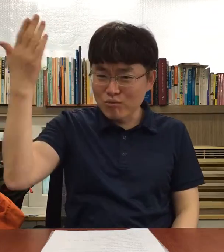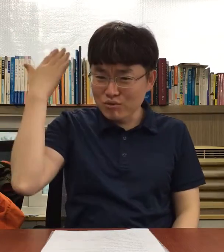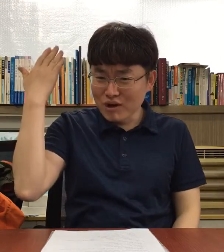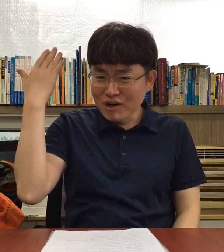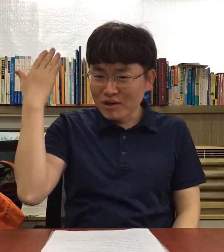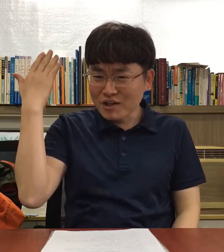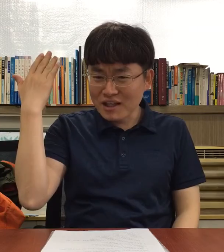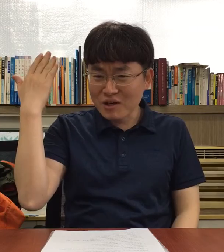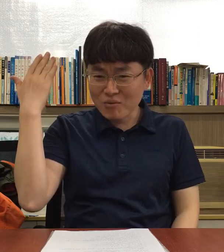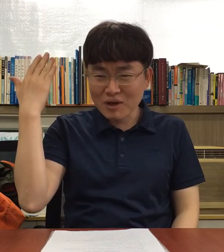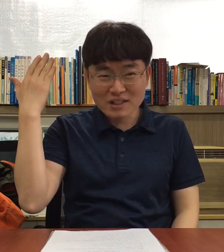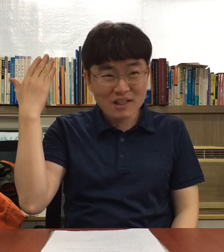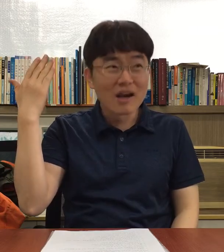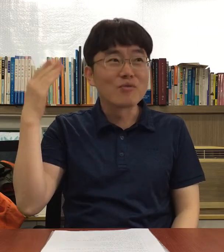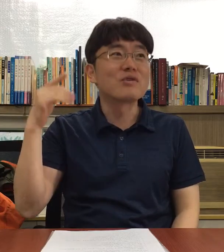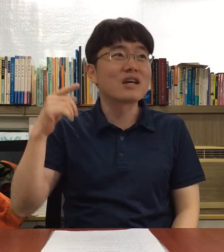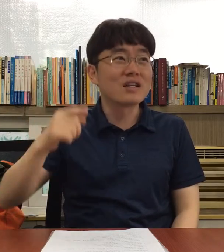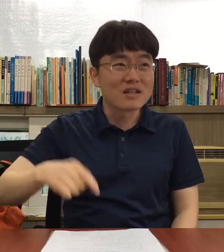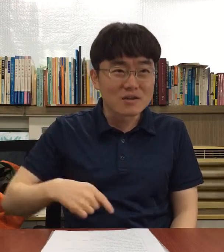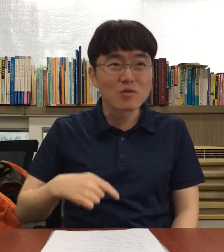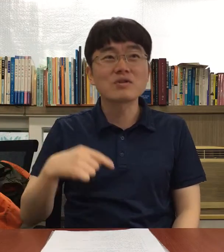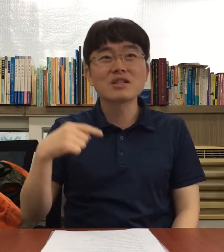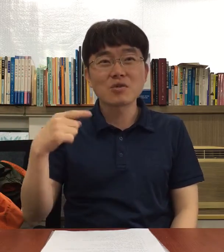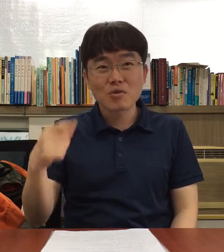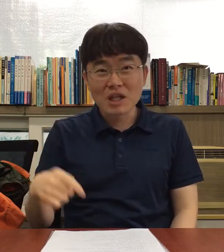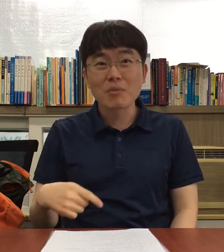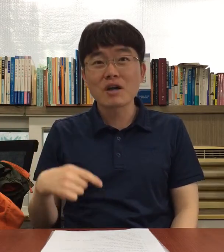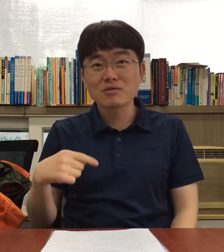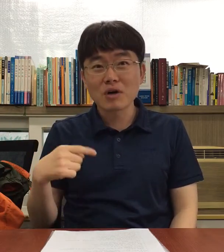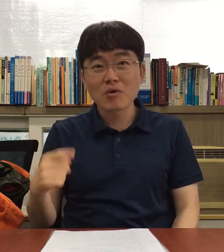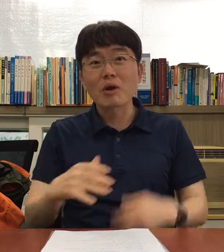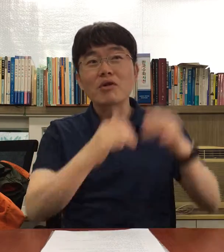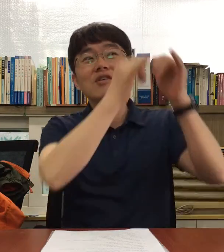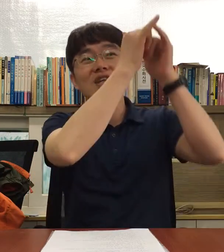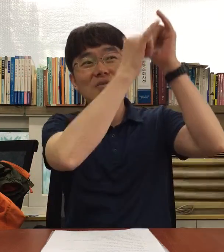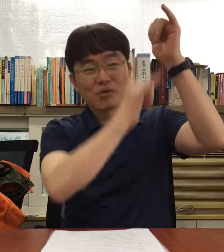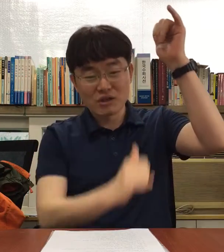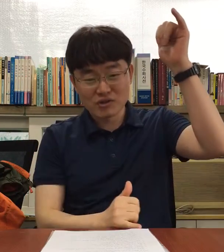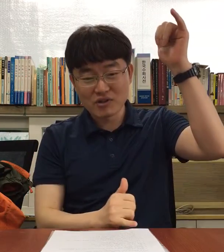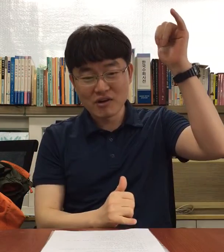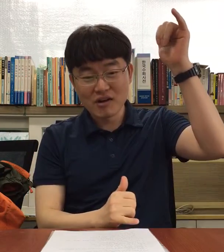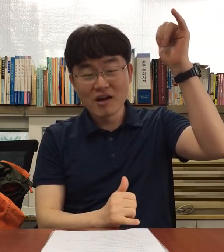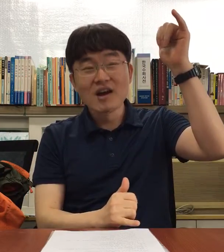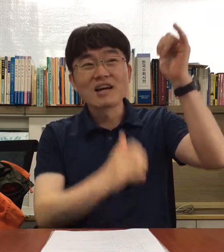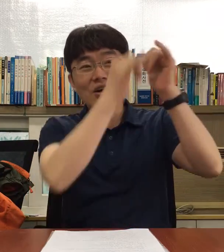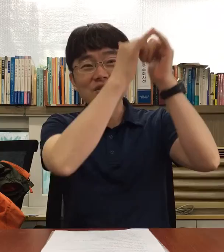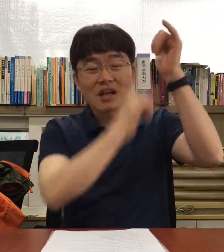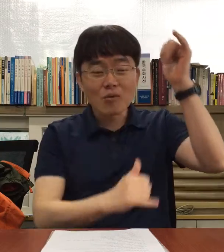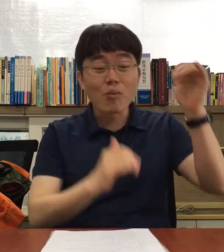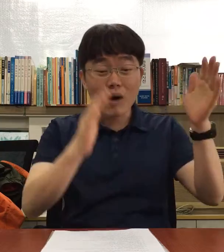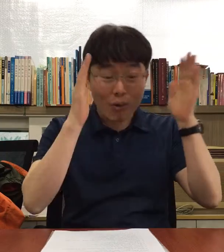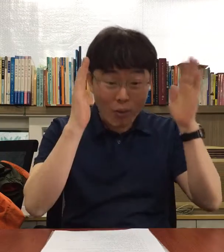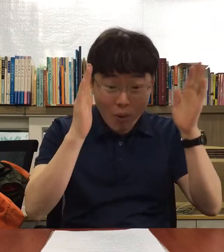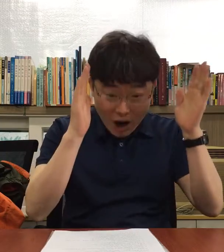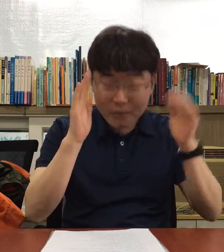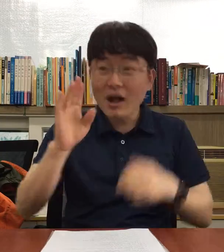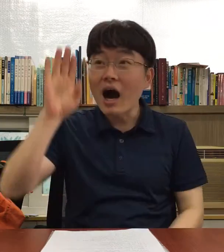공부? 어떻게 옛날 공부하지? 우리가 이걸 통상적으로 대표하는 수화로 바로 역사를 표현할 수 있죠. 역사를 공부하고 하면